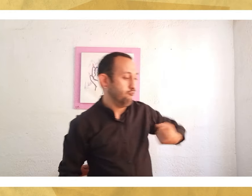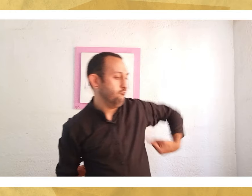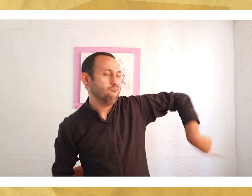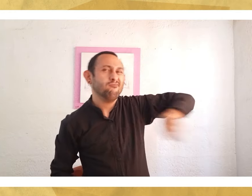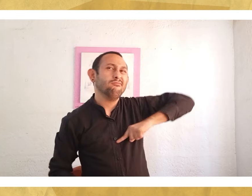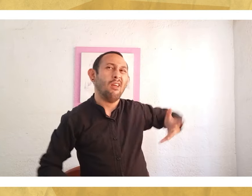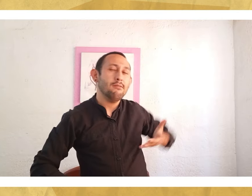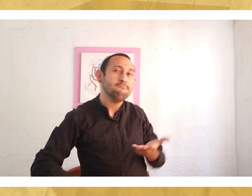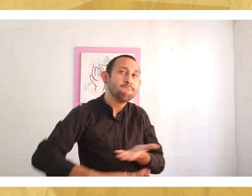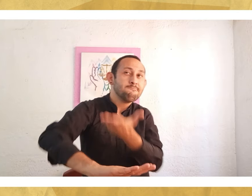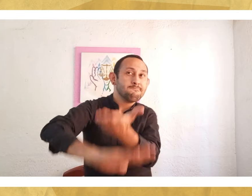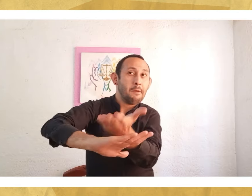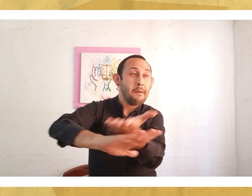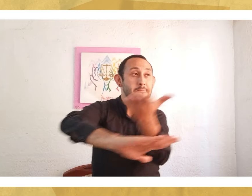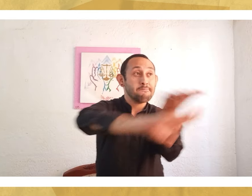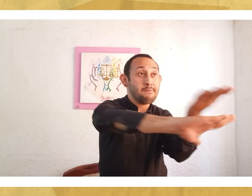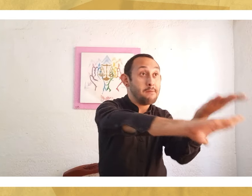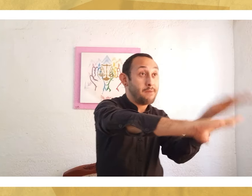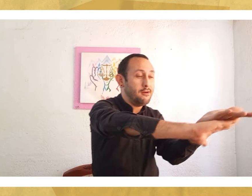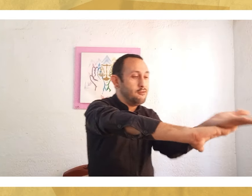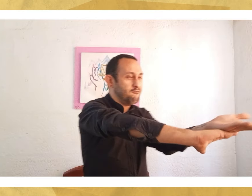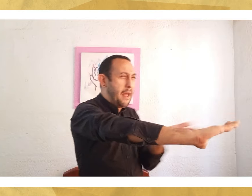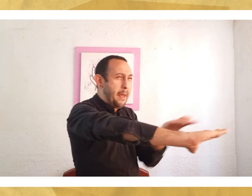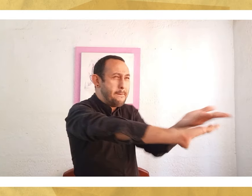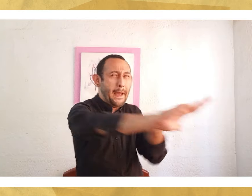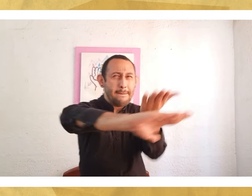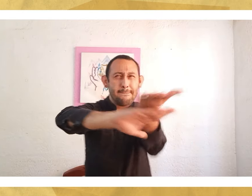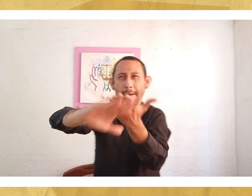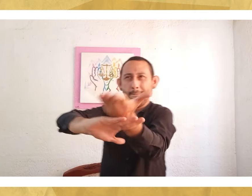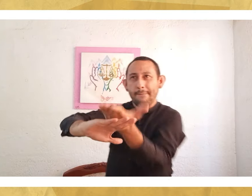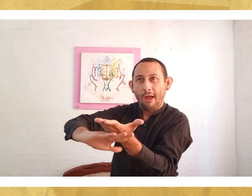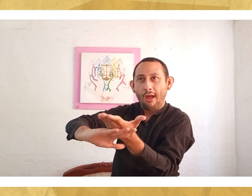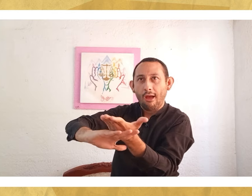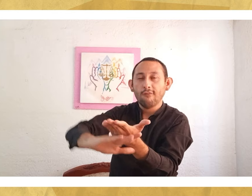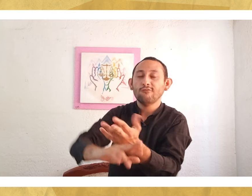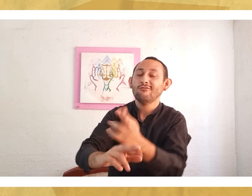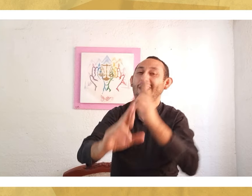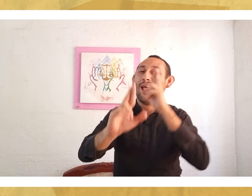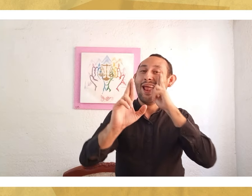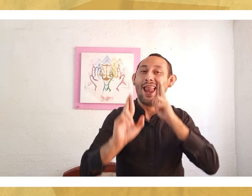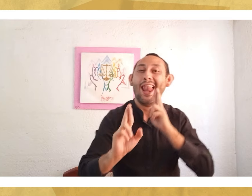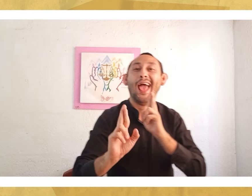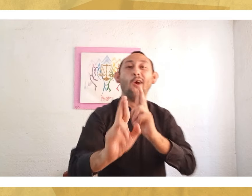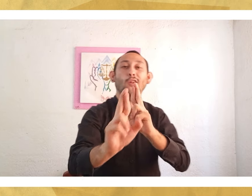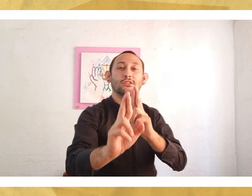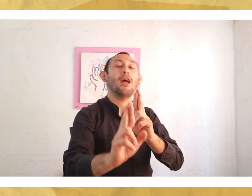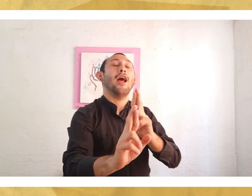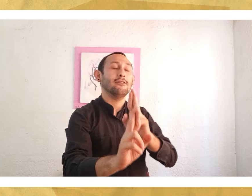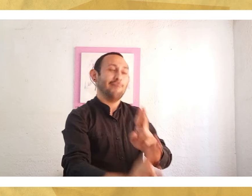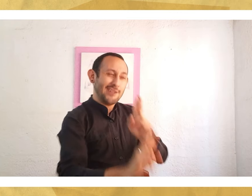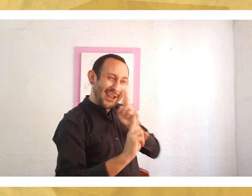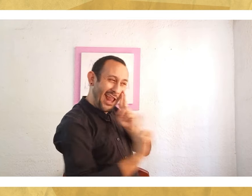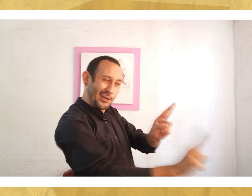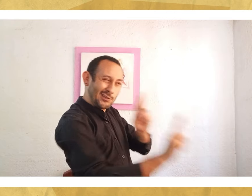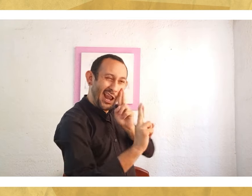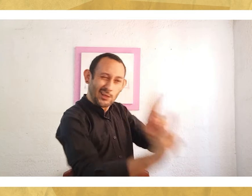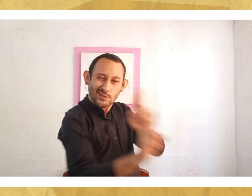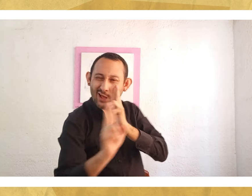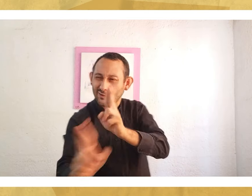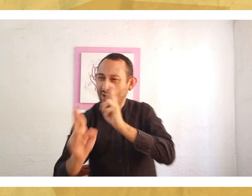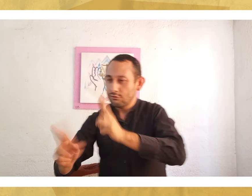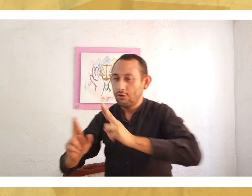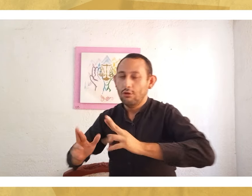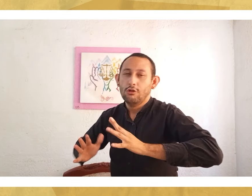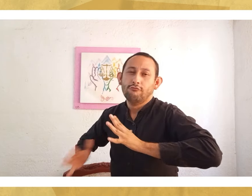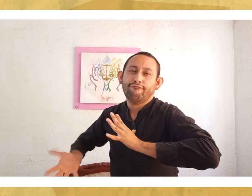el reconocimiento de nuestra lengua de señas como parte de nuestro patrimonio cultural